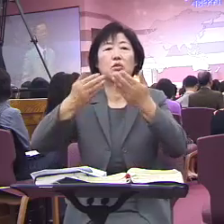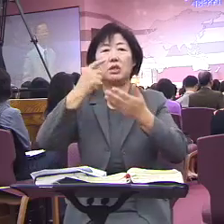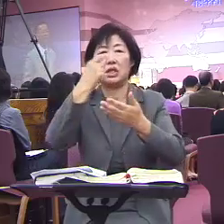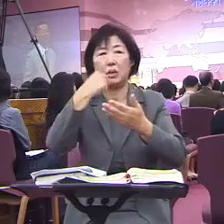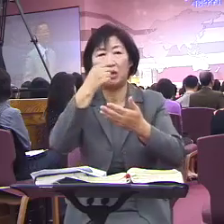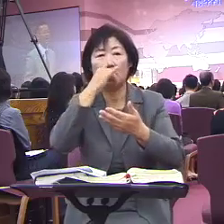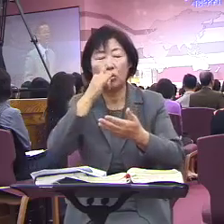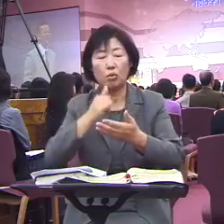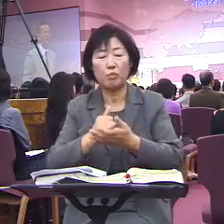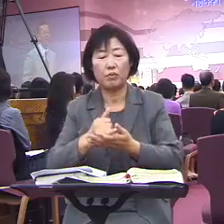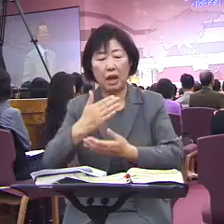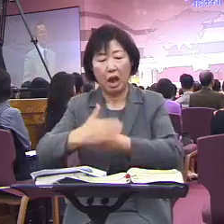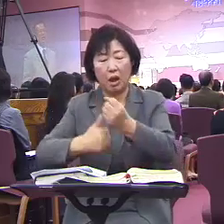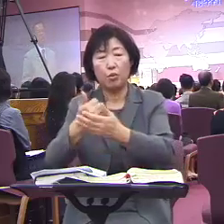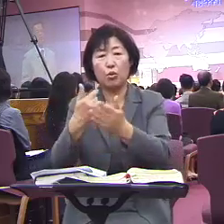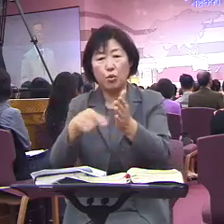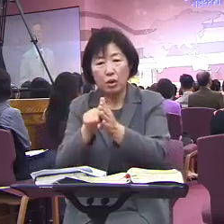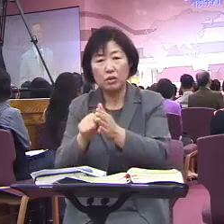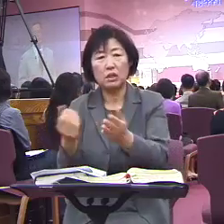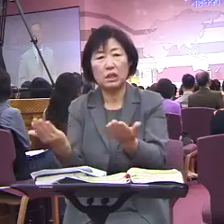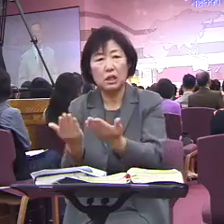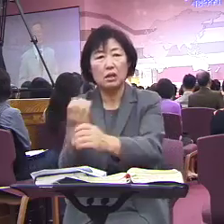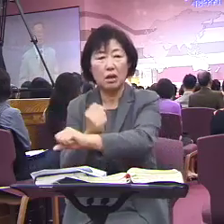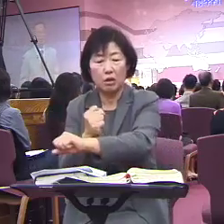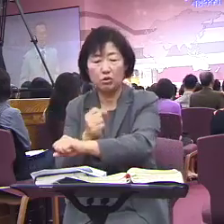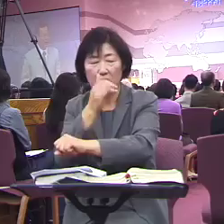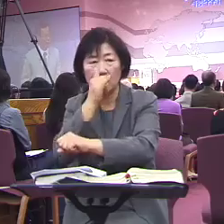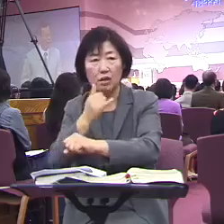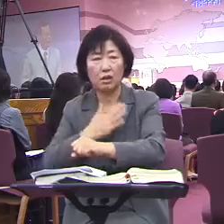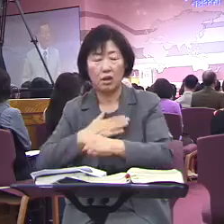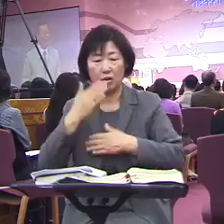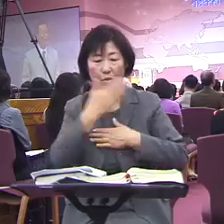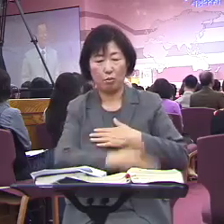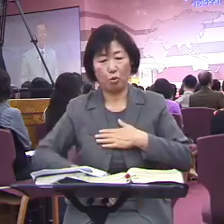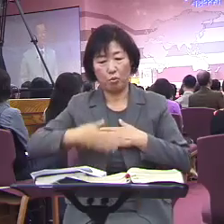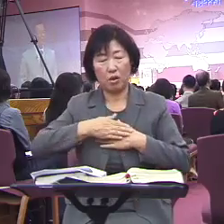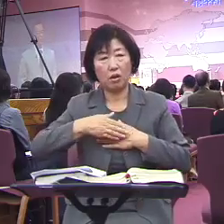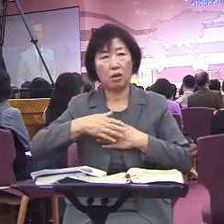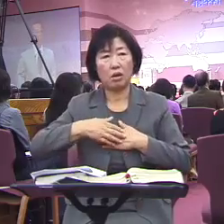있고, 하나님을 위하여서 일할 수 있는 나의 몸이 아직도